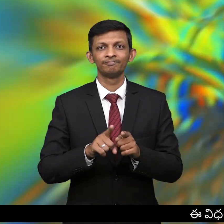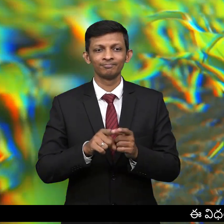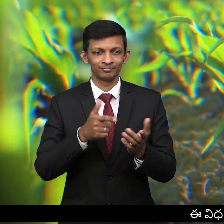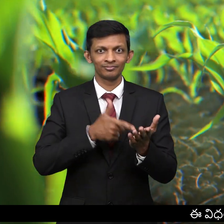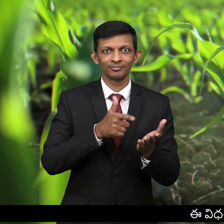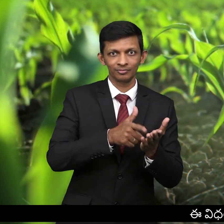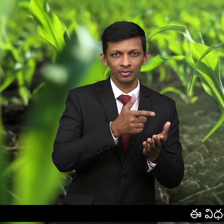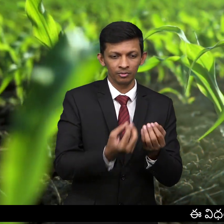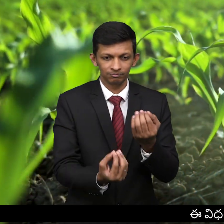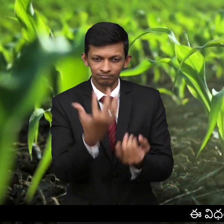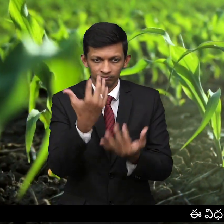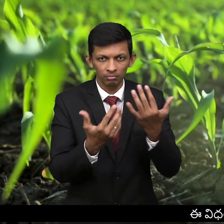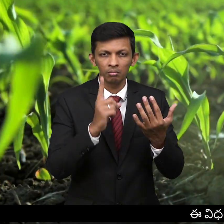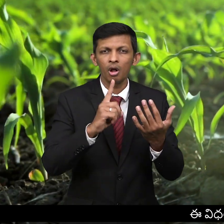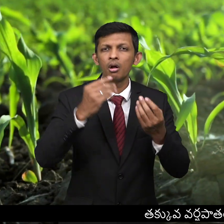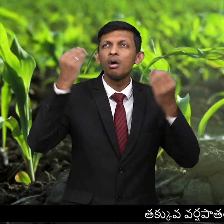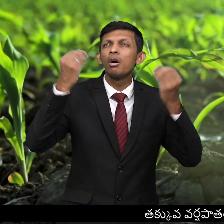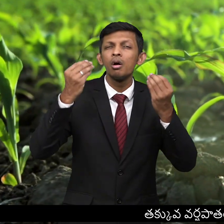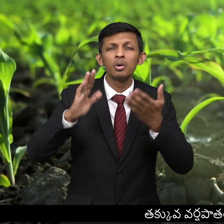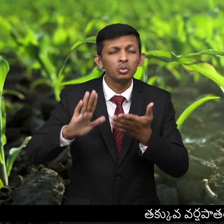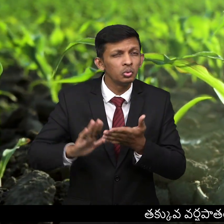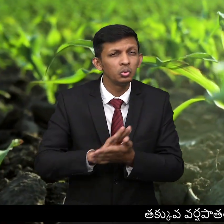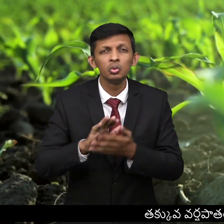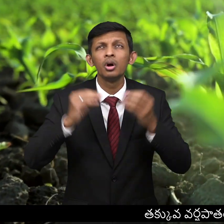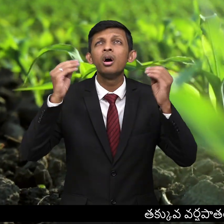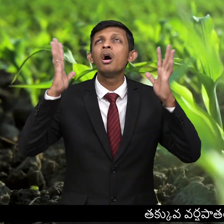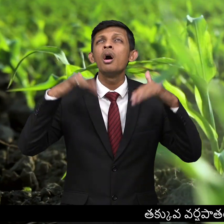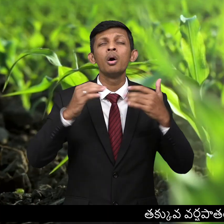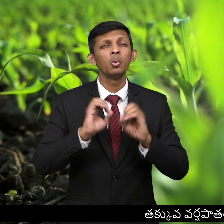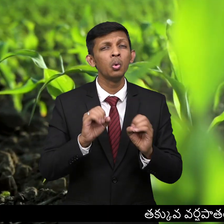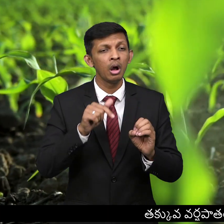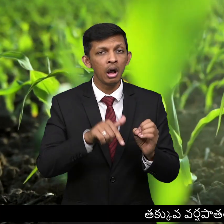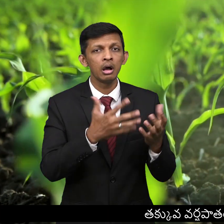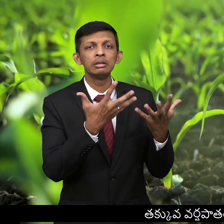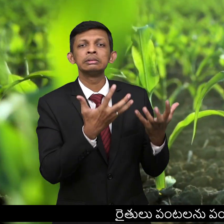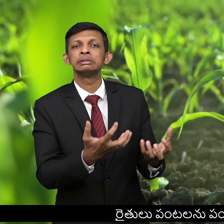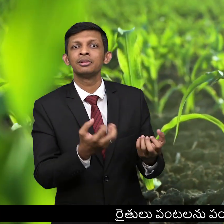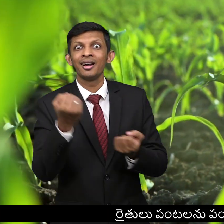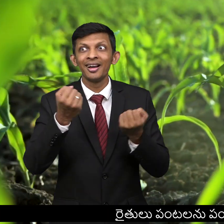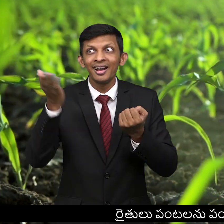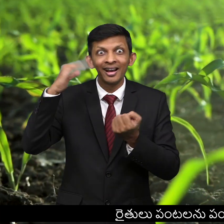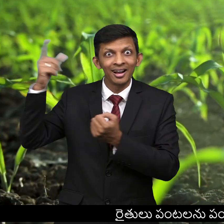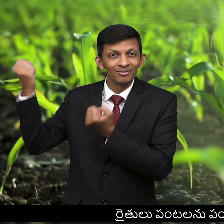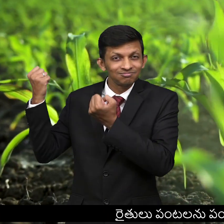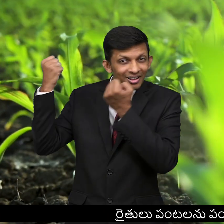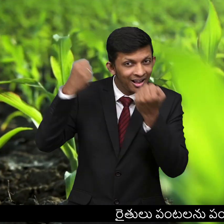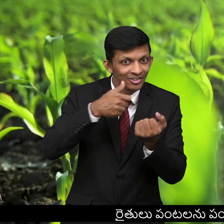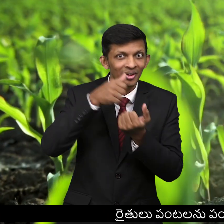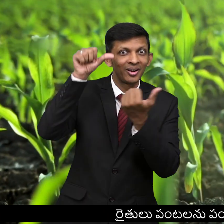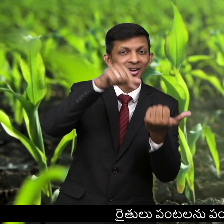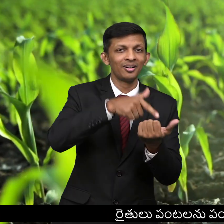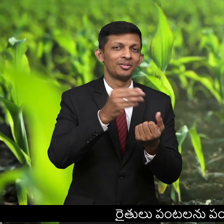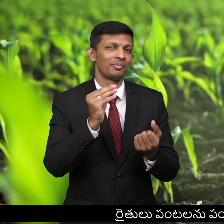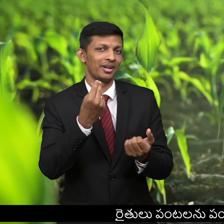ఈ విధంగా గోదావరి నది తక్కువ వర్షపాతం ఉన్న ప్రదేశాలలో కూడా రైతులు పంటలను